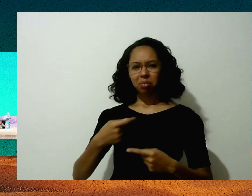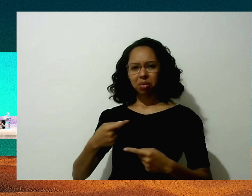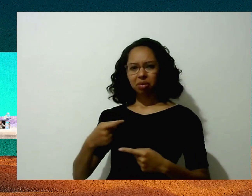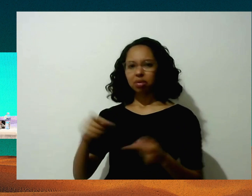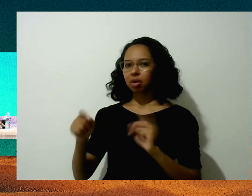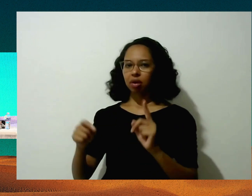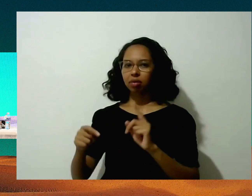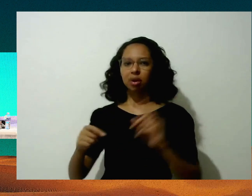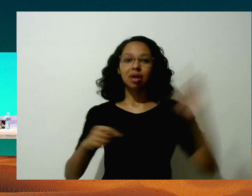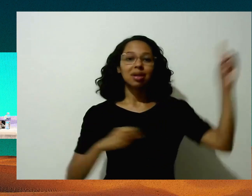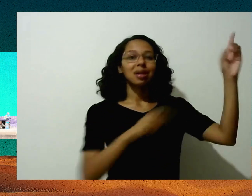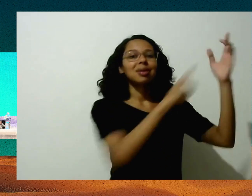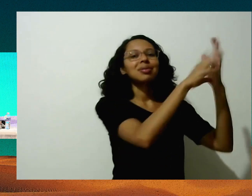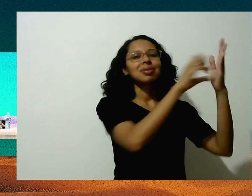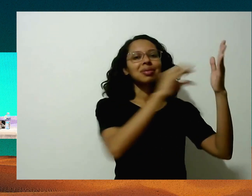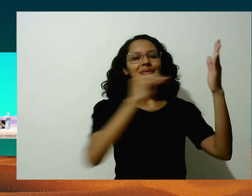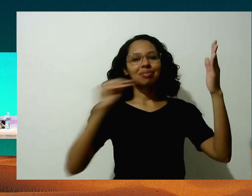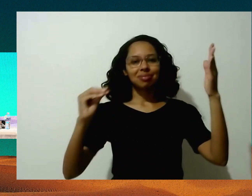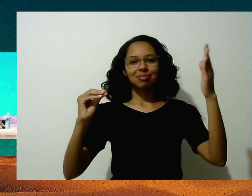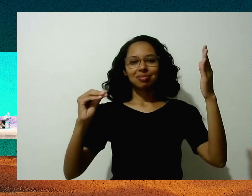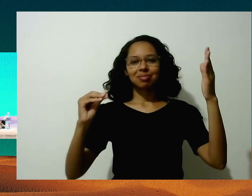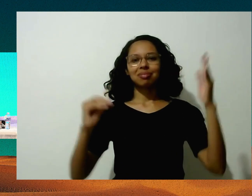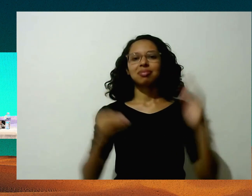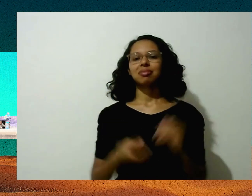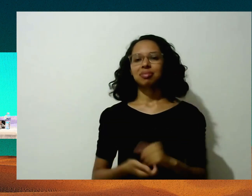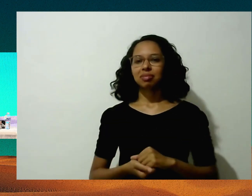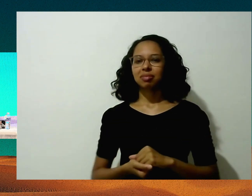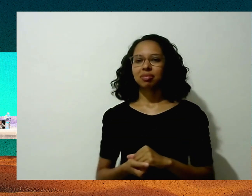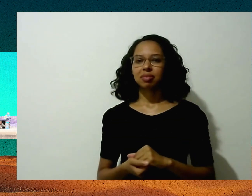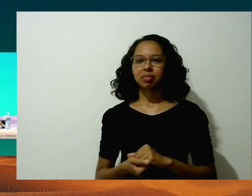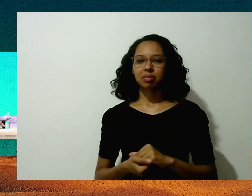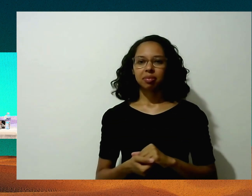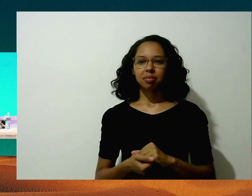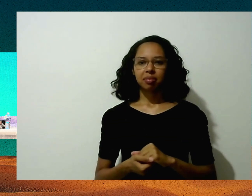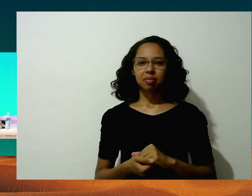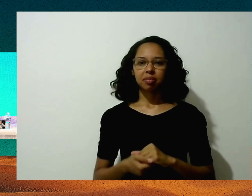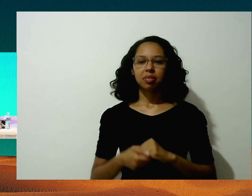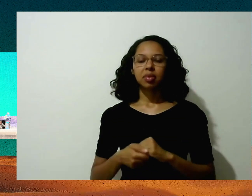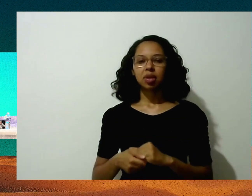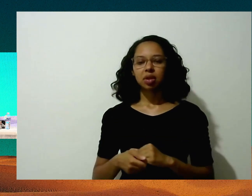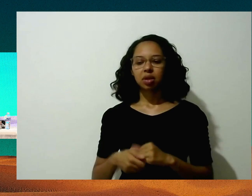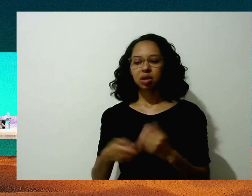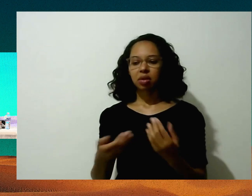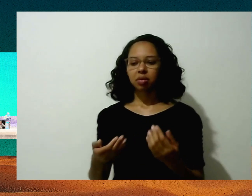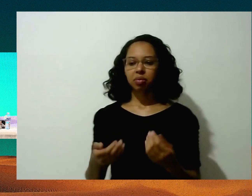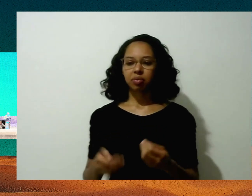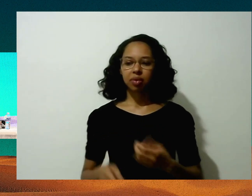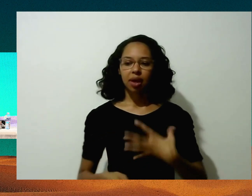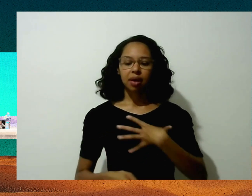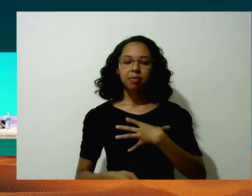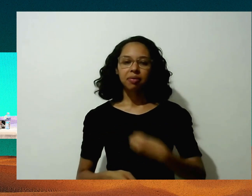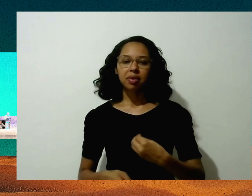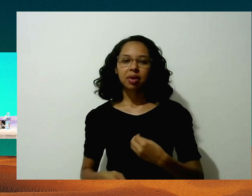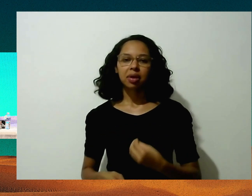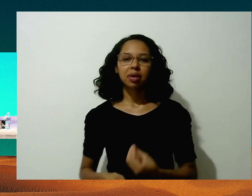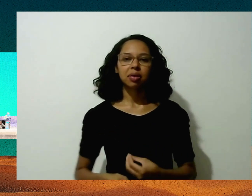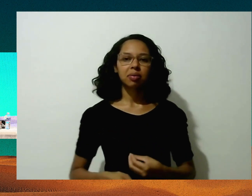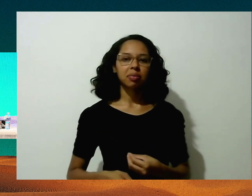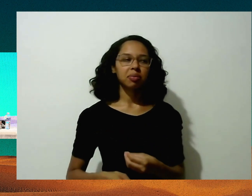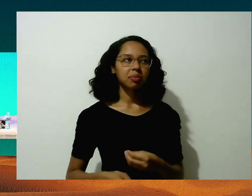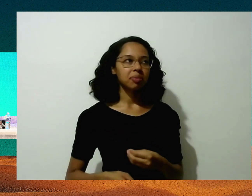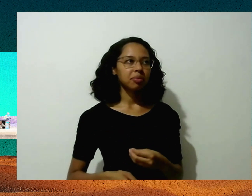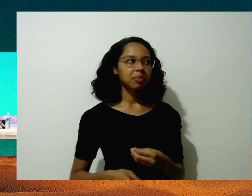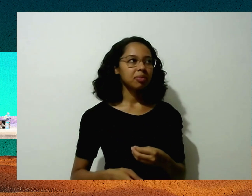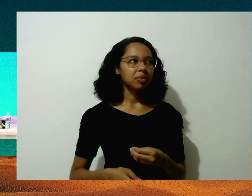Pois assim como o Pai ressuscita e vivifica os mortos, assim também o Filho vivifica aqueles a quem quer, e o Pai a ninguém julga, mas